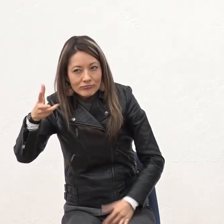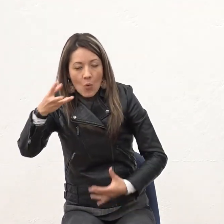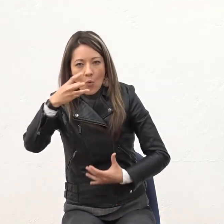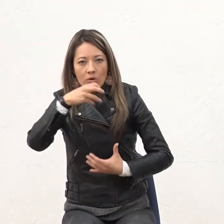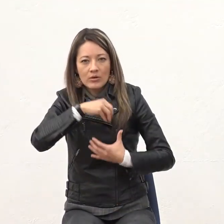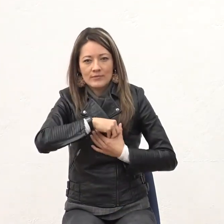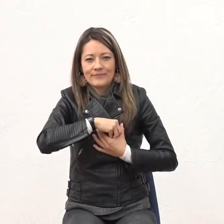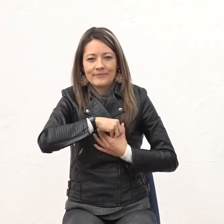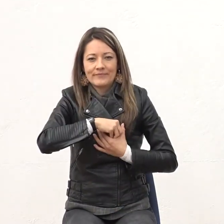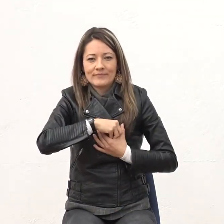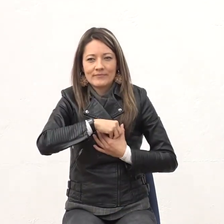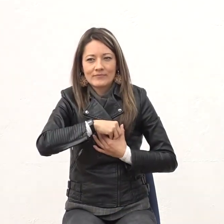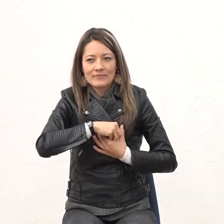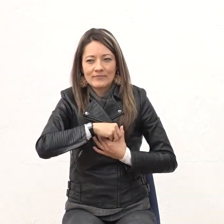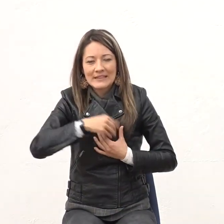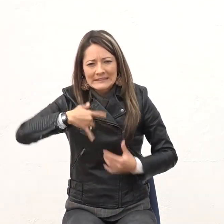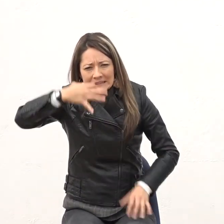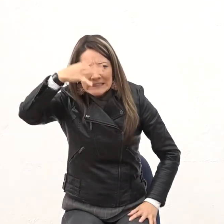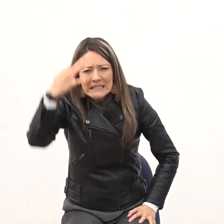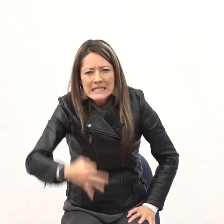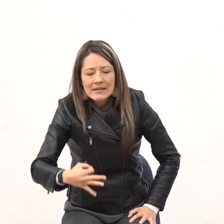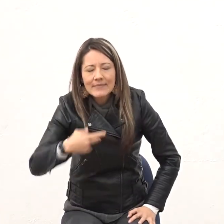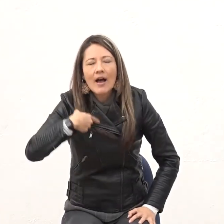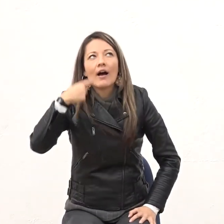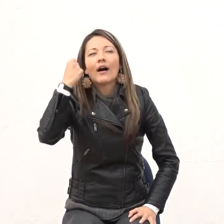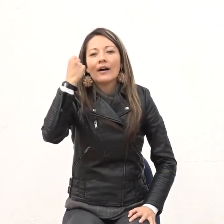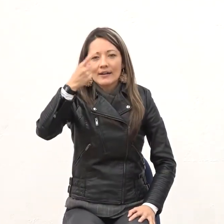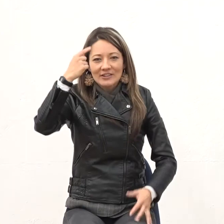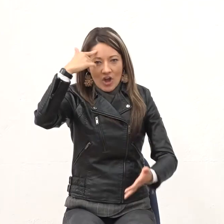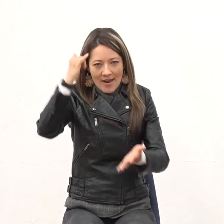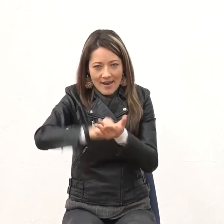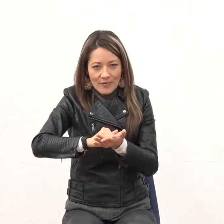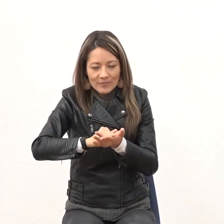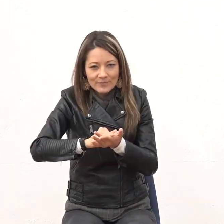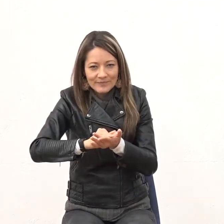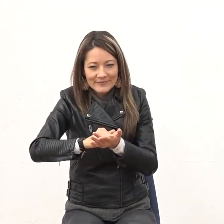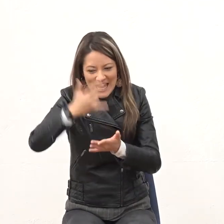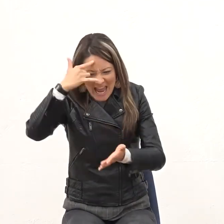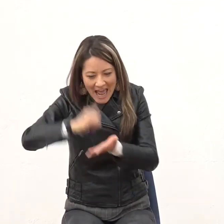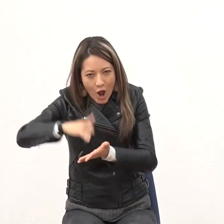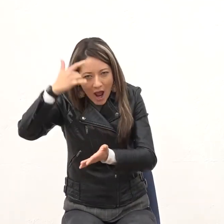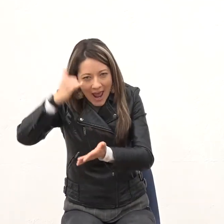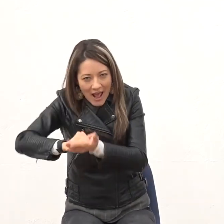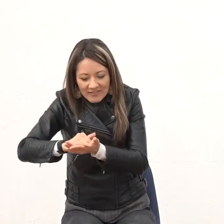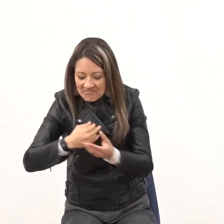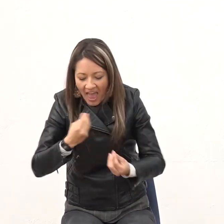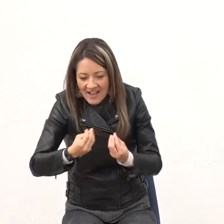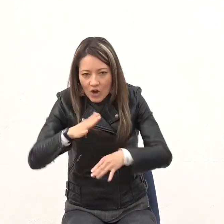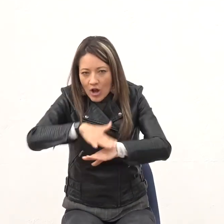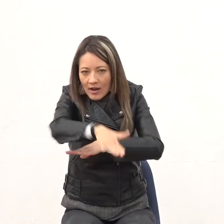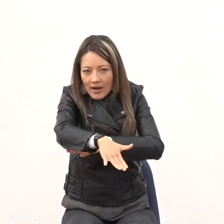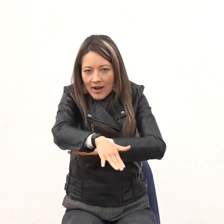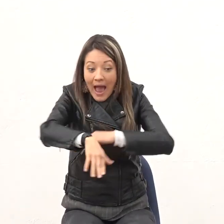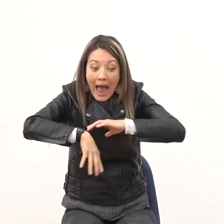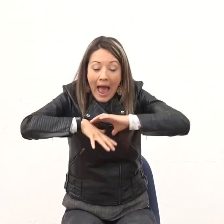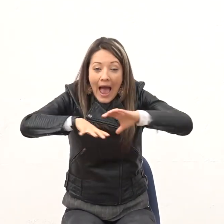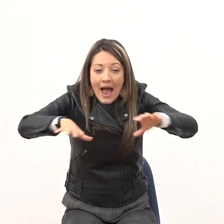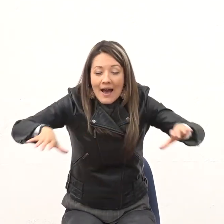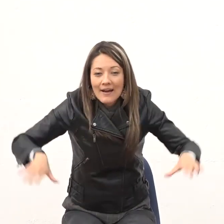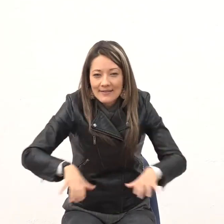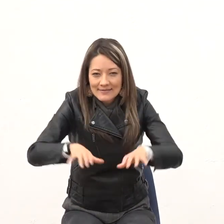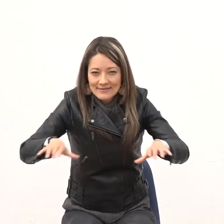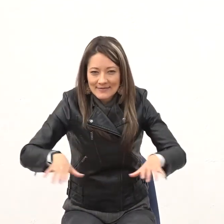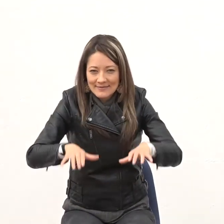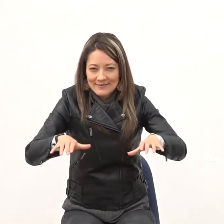vida, si realmente entiendo, creo, ¿qué voy a hacer? ¿Sabe